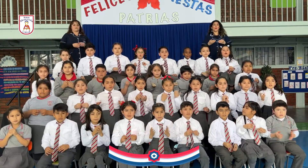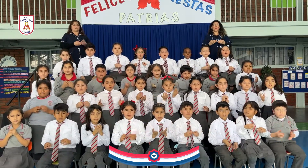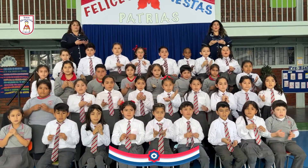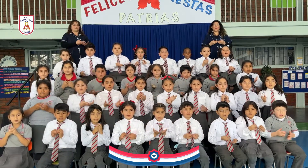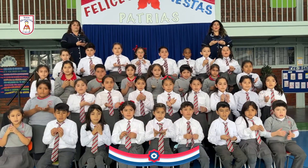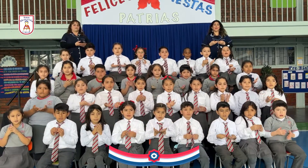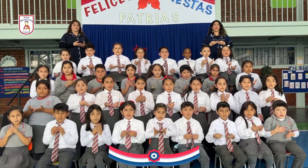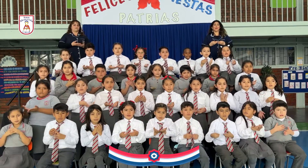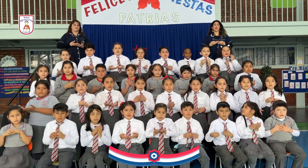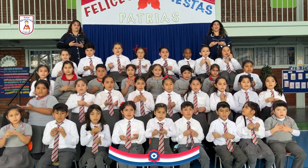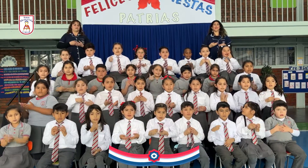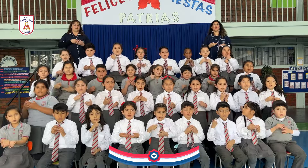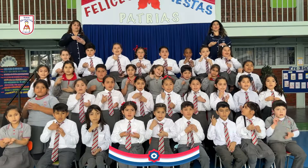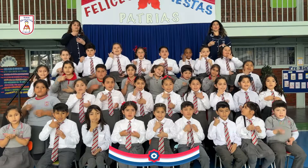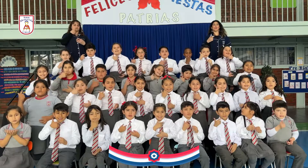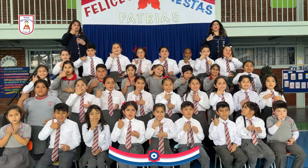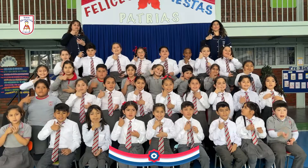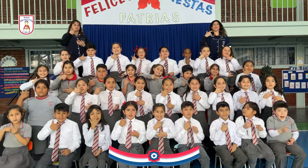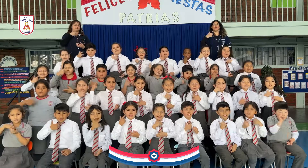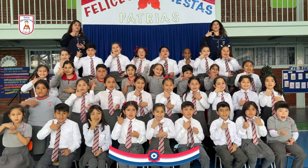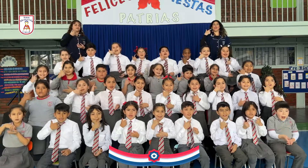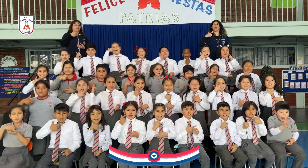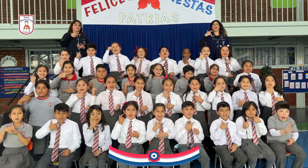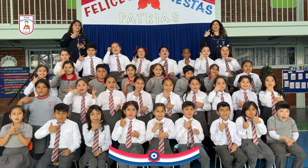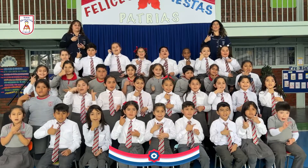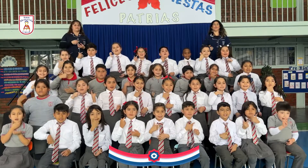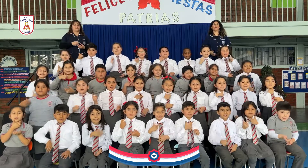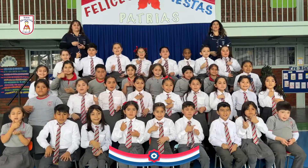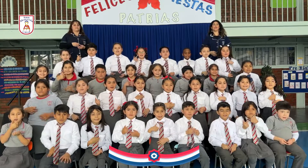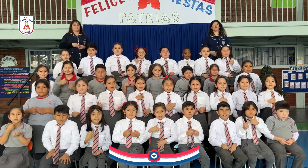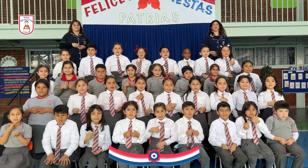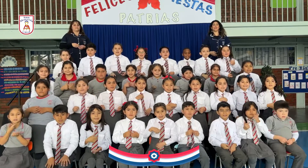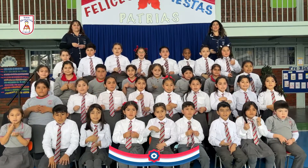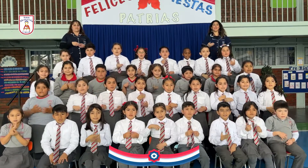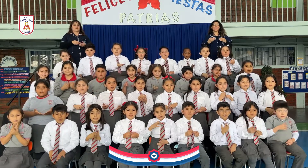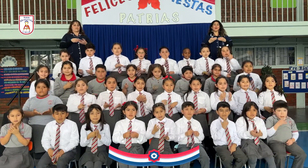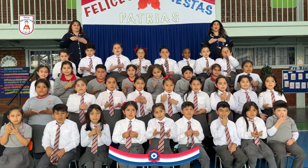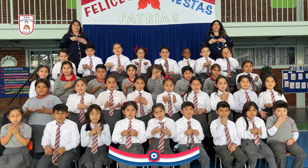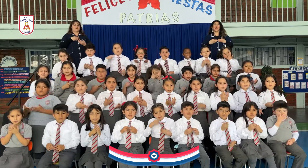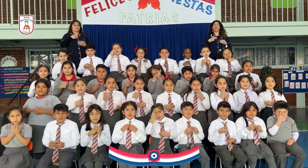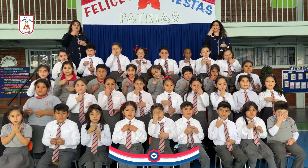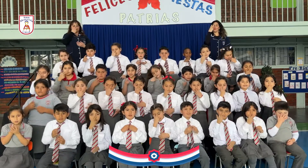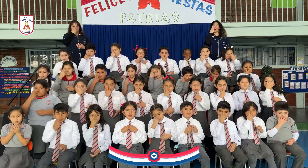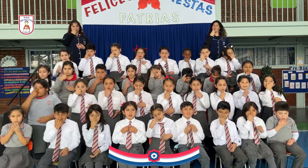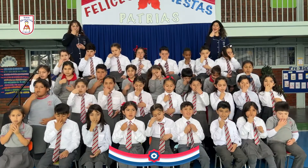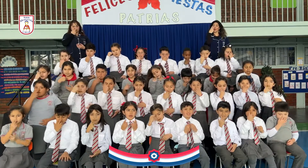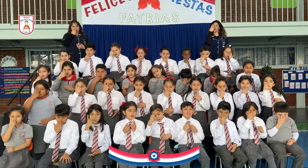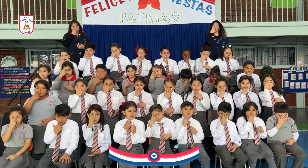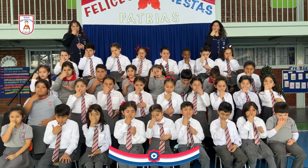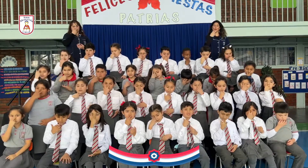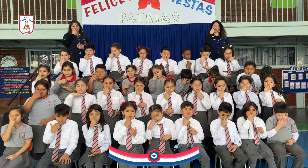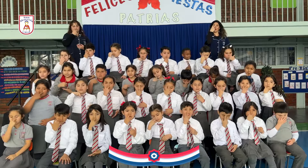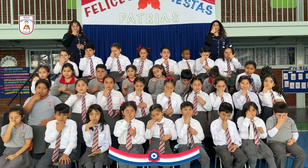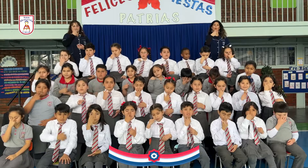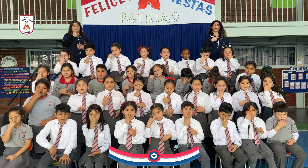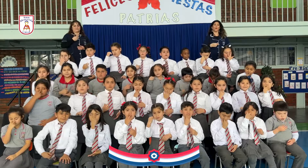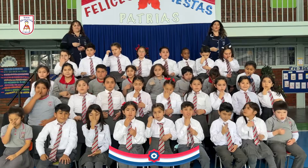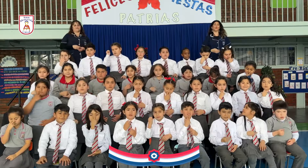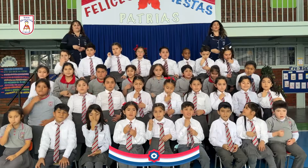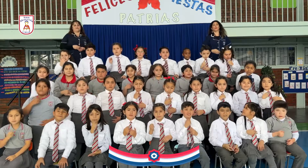me ha dado la risa y me ha dado el llanto.